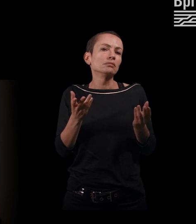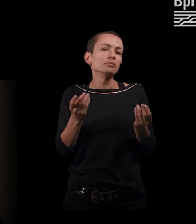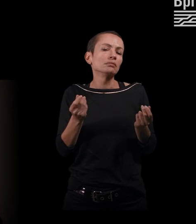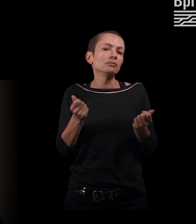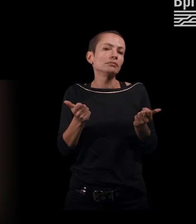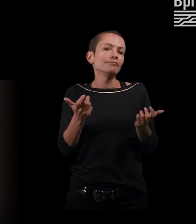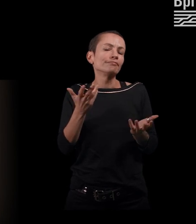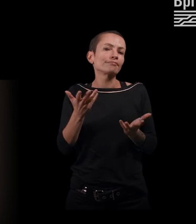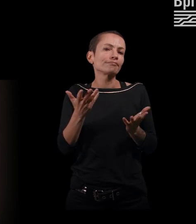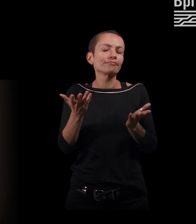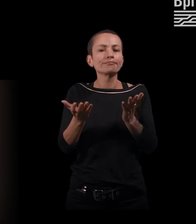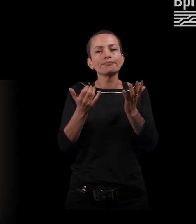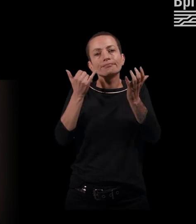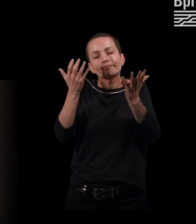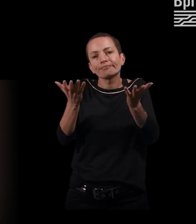faire